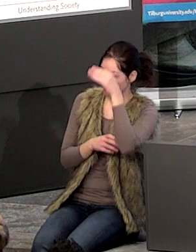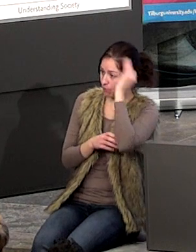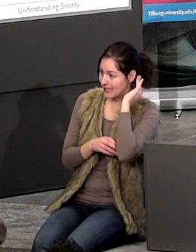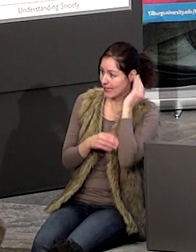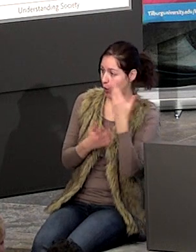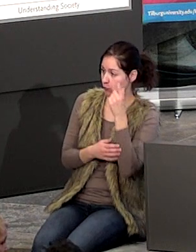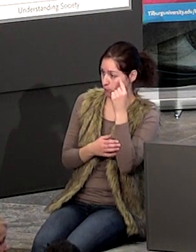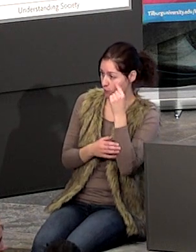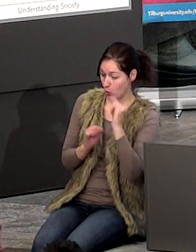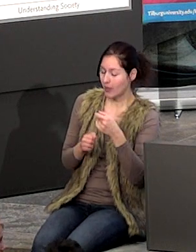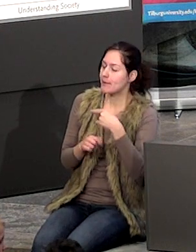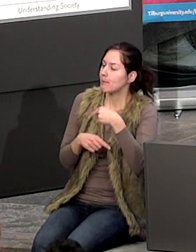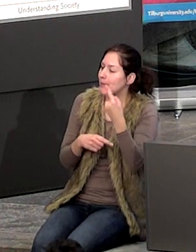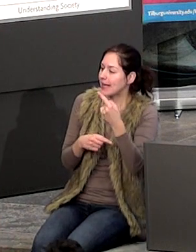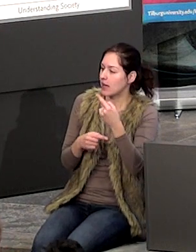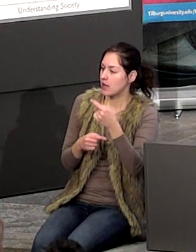betalen.